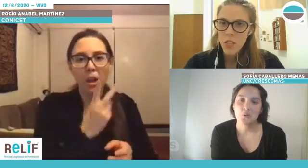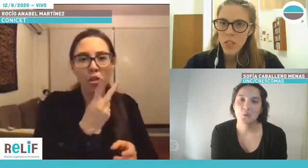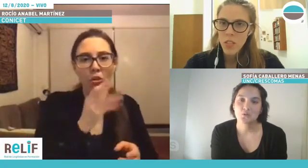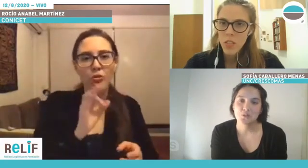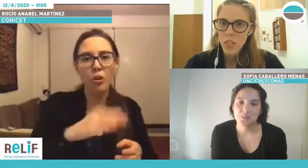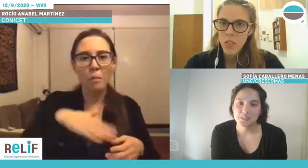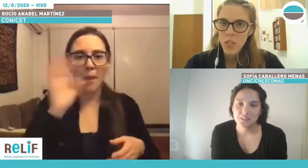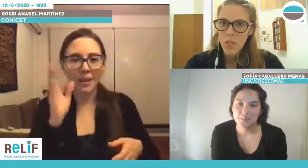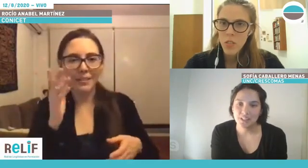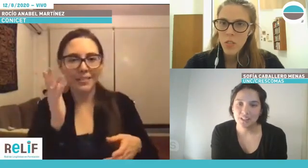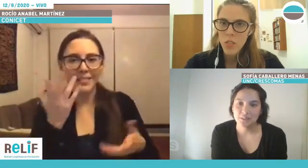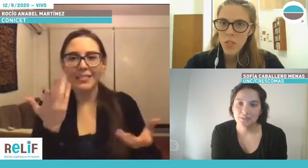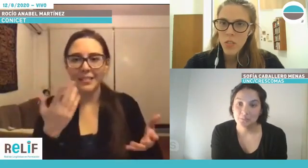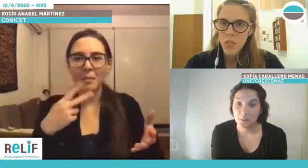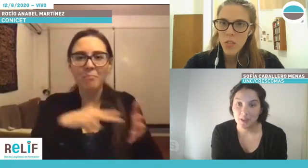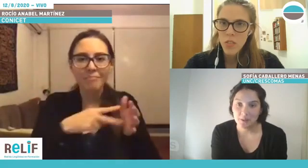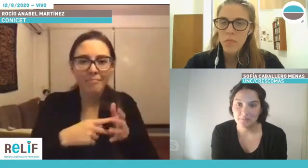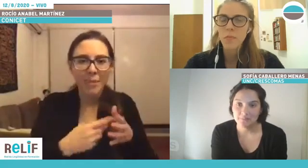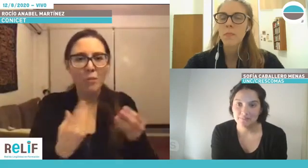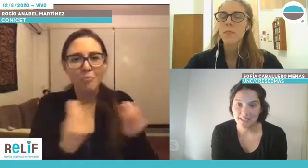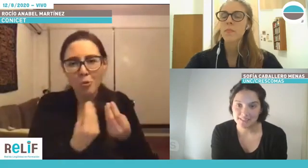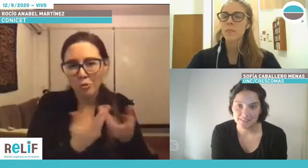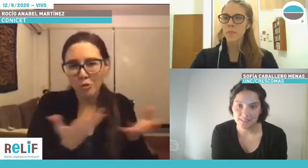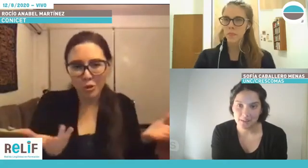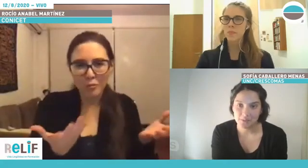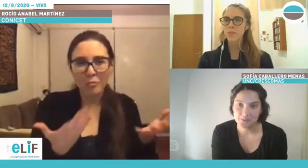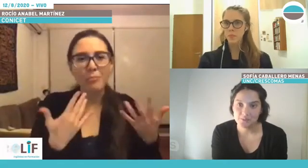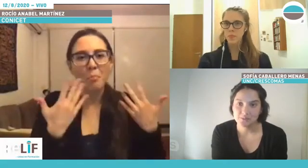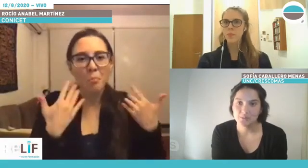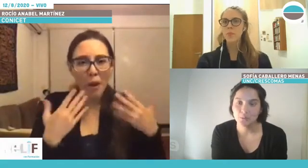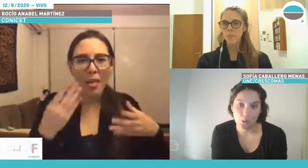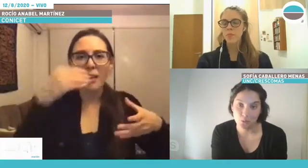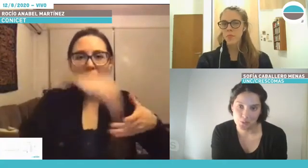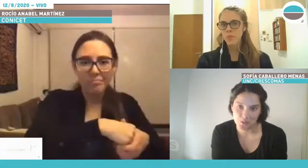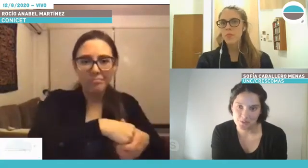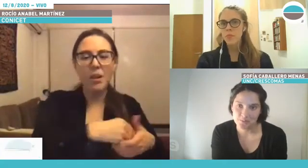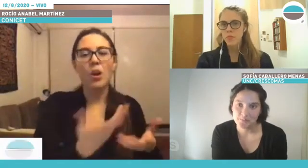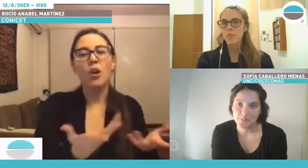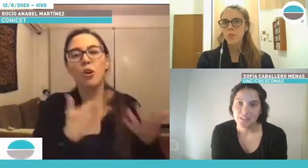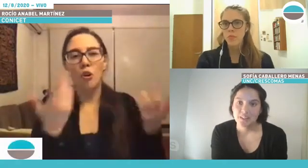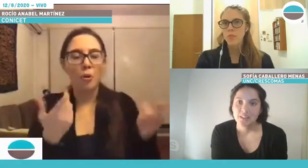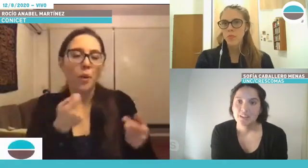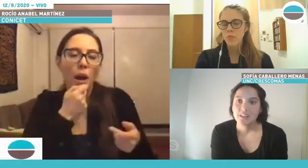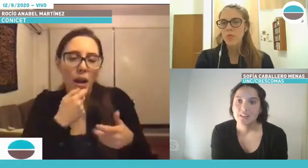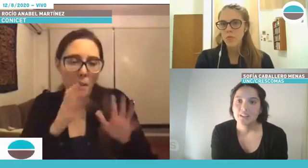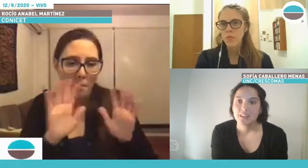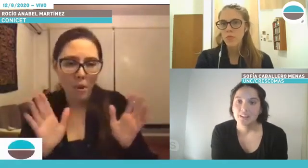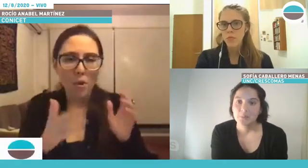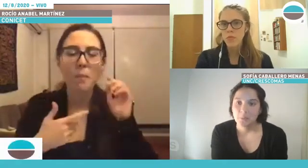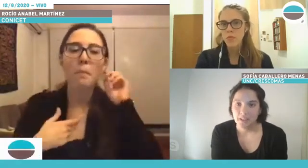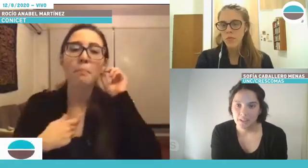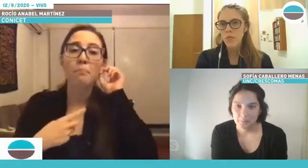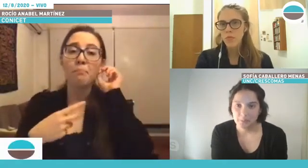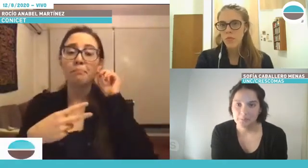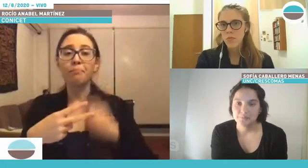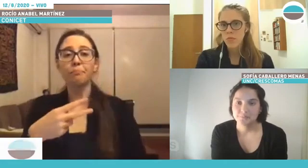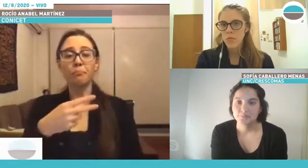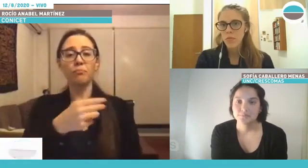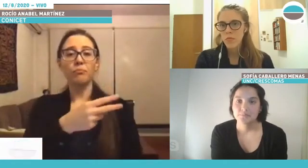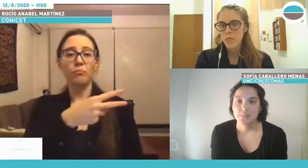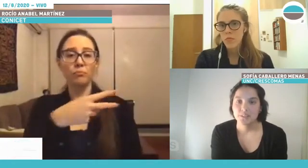no es que hay un solo significado, puede haber Ujú. más, digamos, o muchos. Por